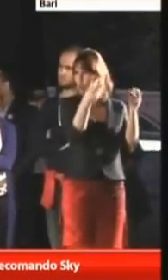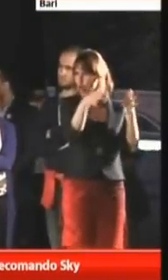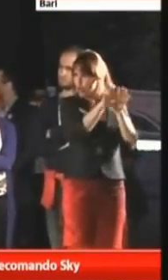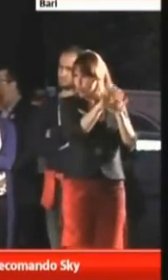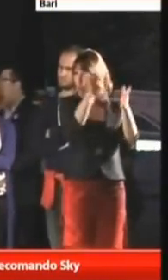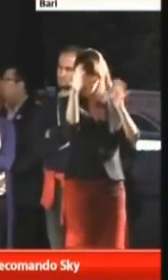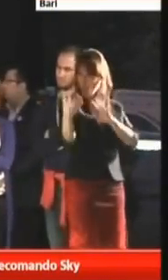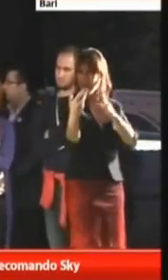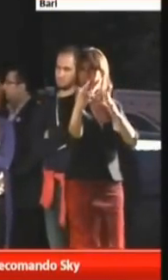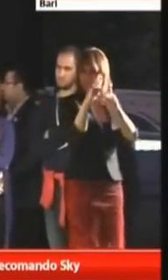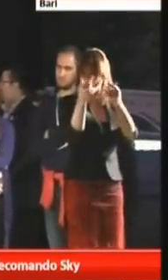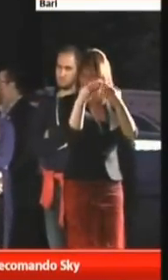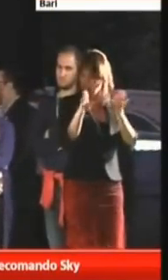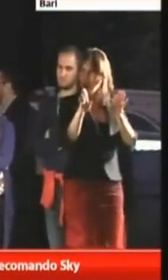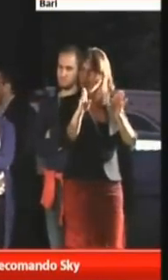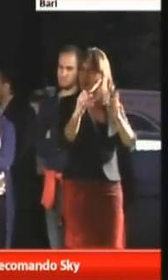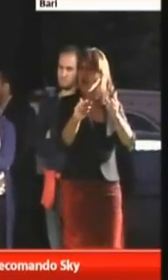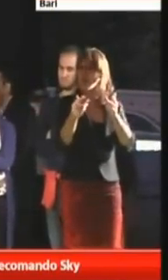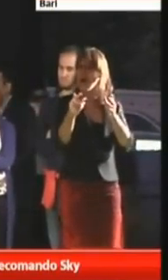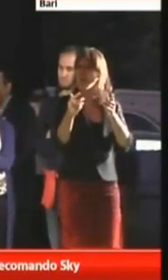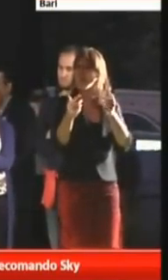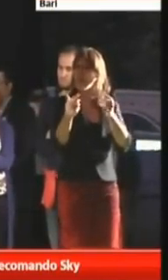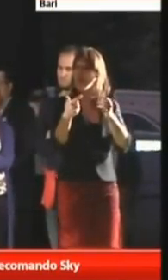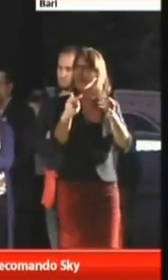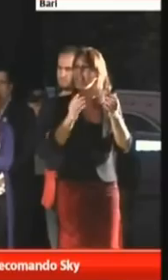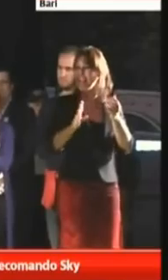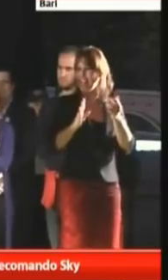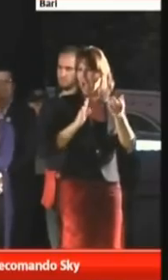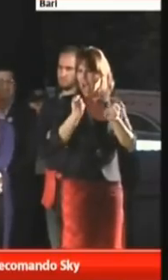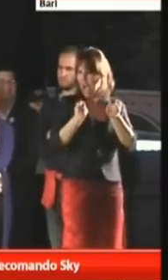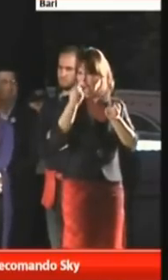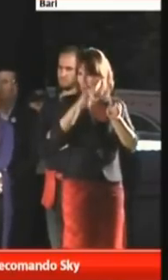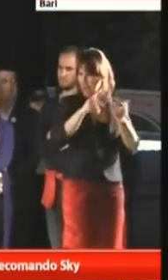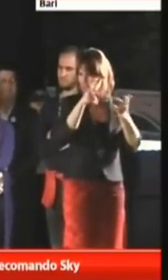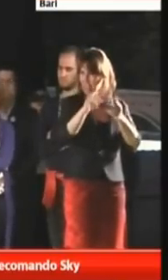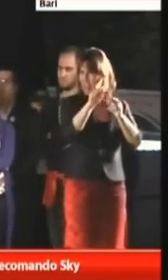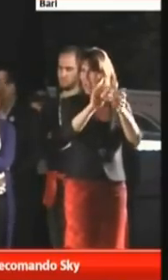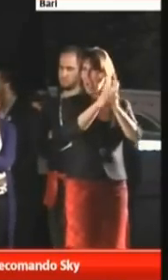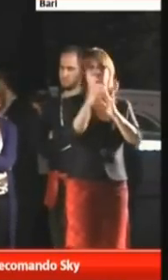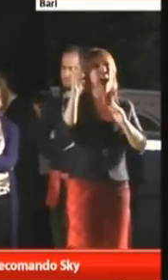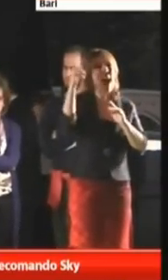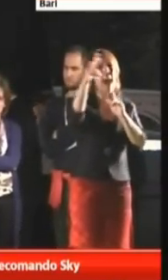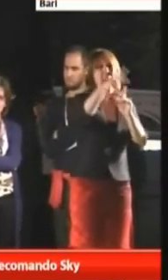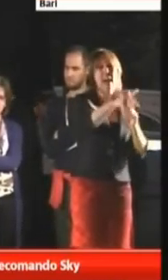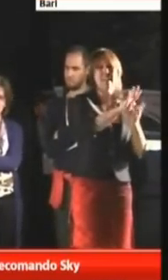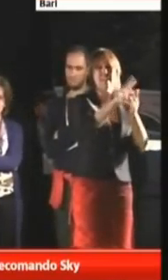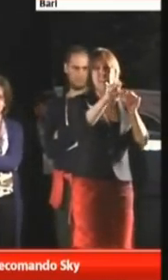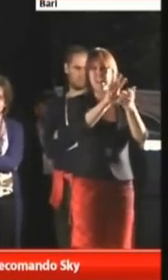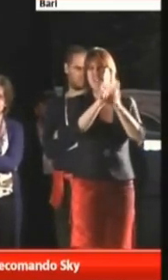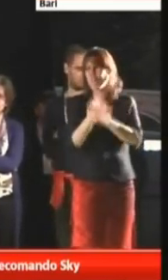aperto un'altra, sempre in Liguria, per veicoli invece militari. Trasformano gli aerei così in